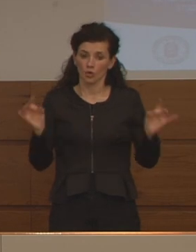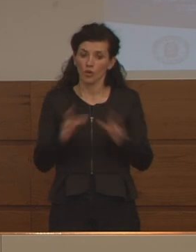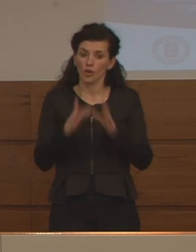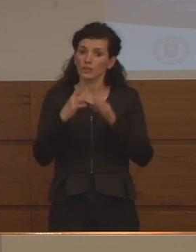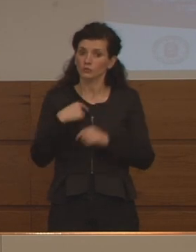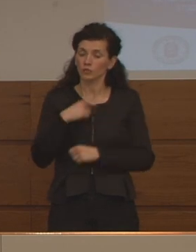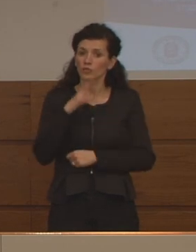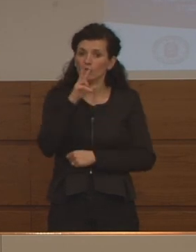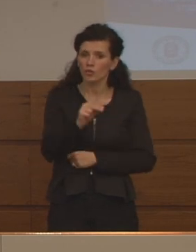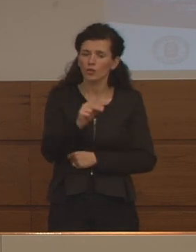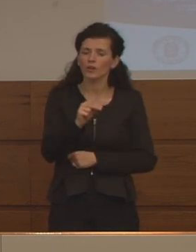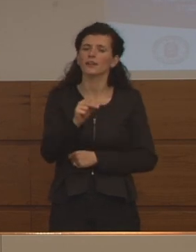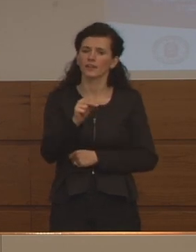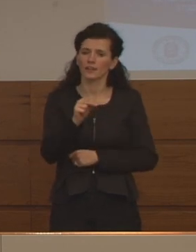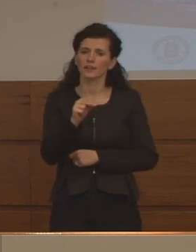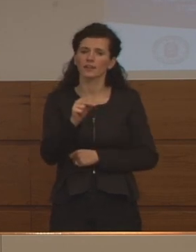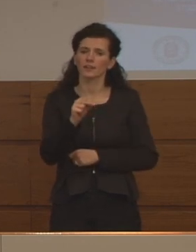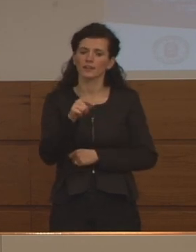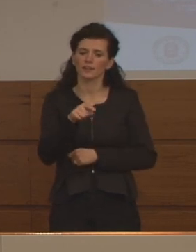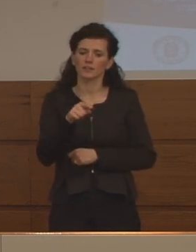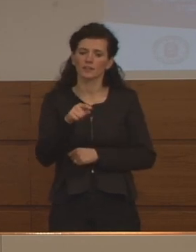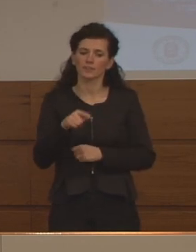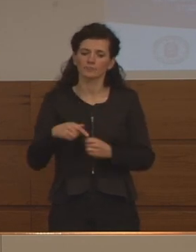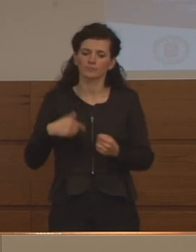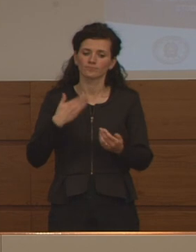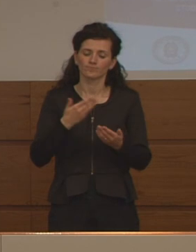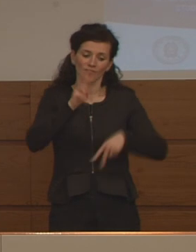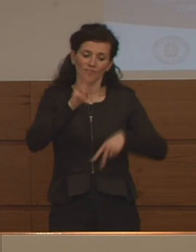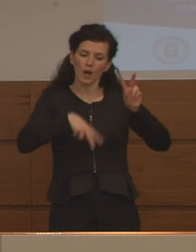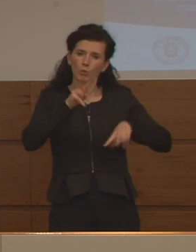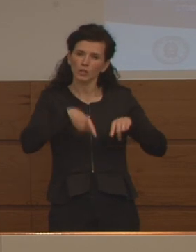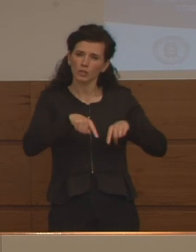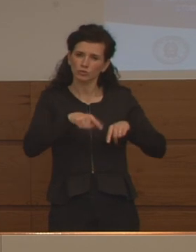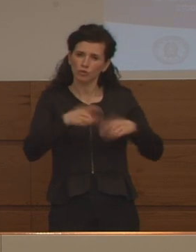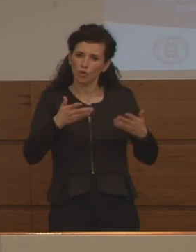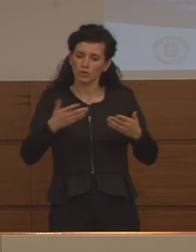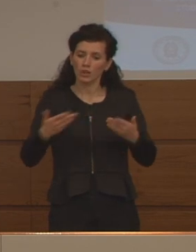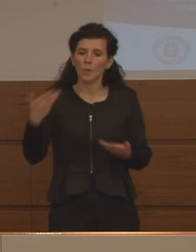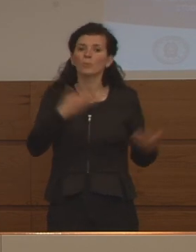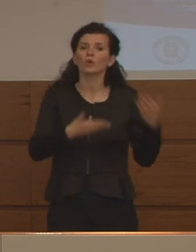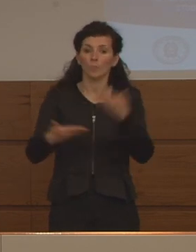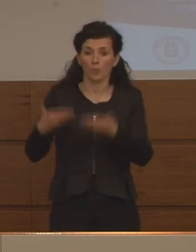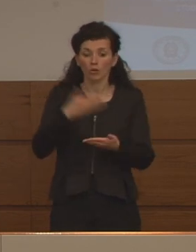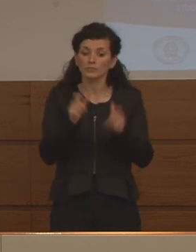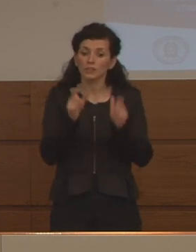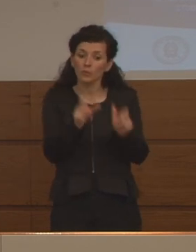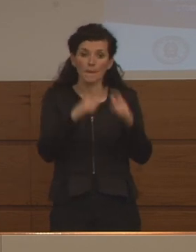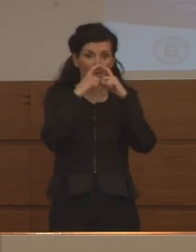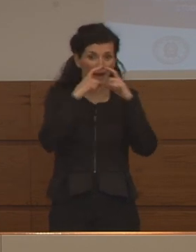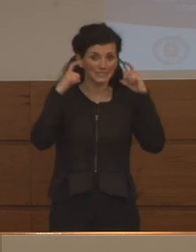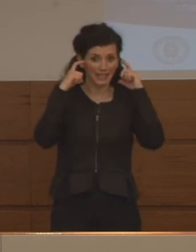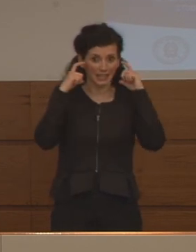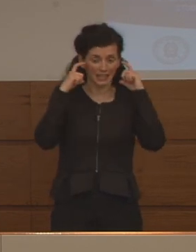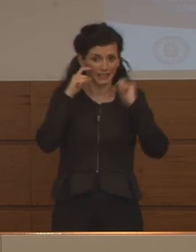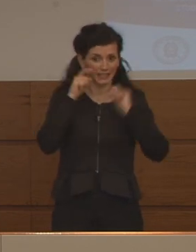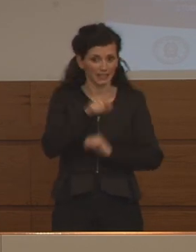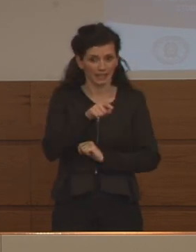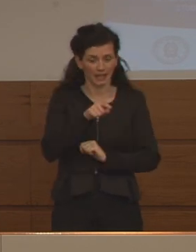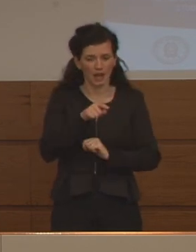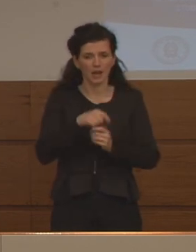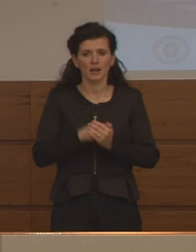valutazione delle proposte delle mascherine perché anche qui forse passato un